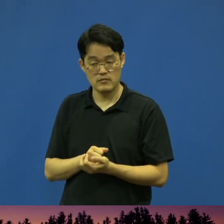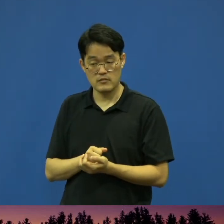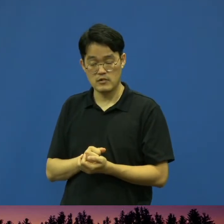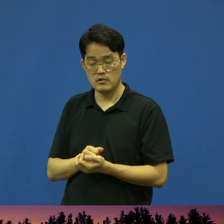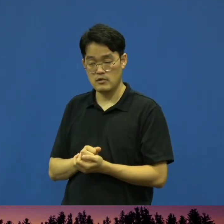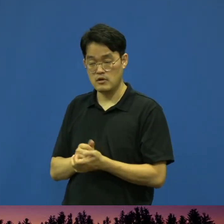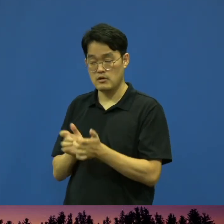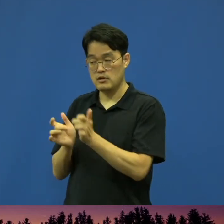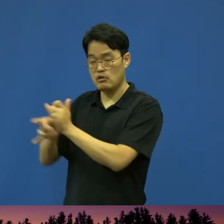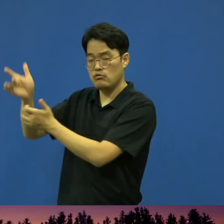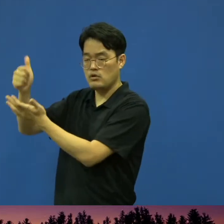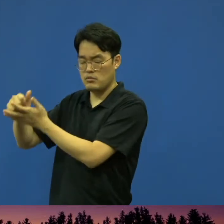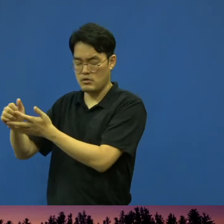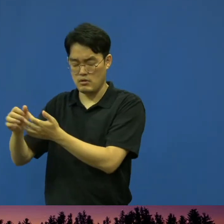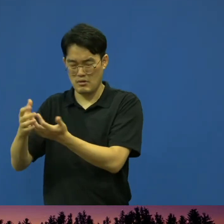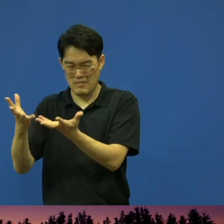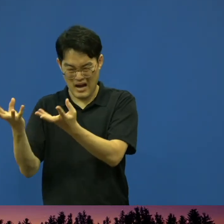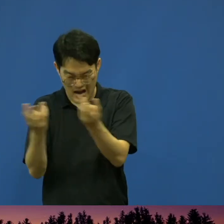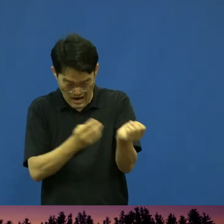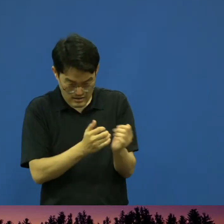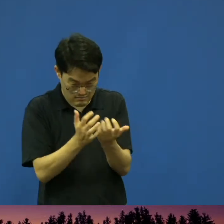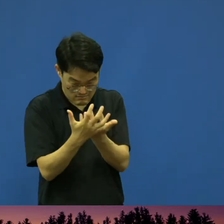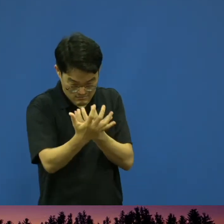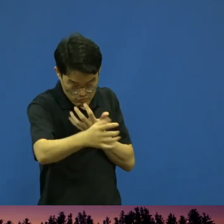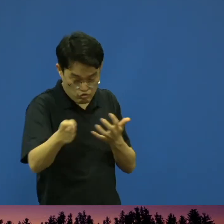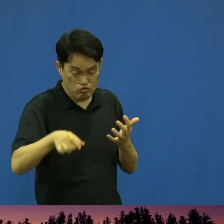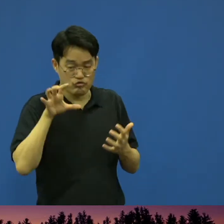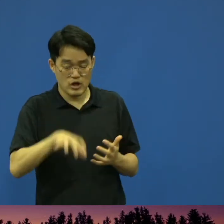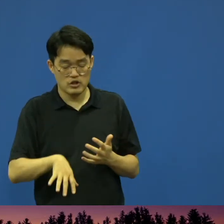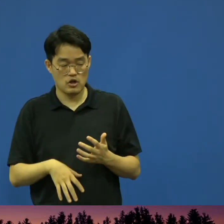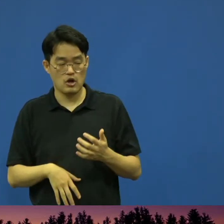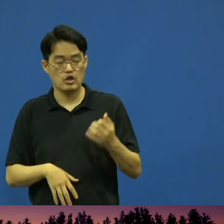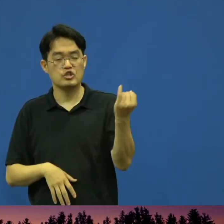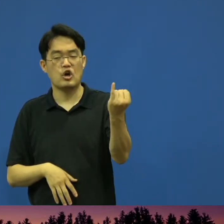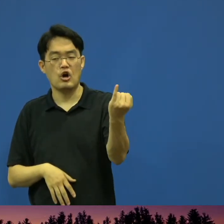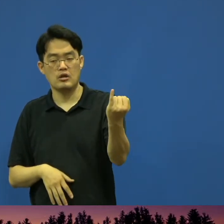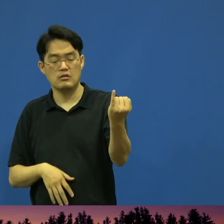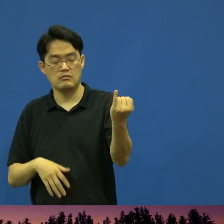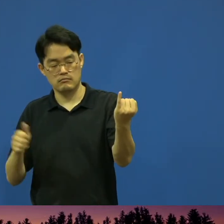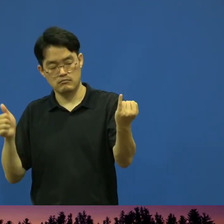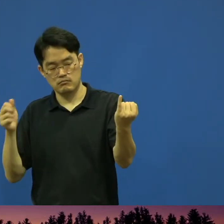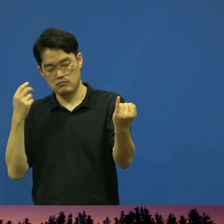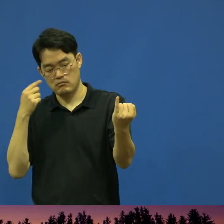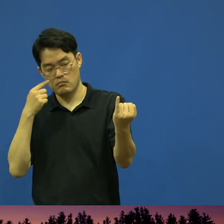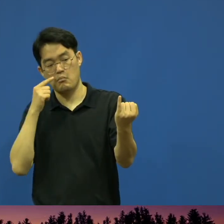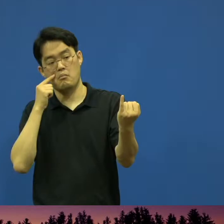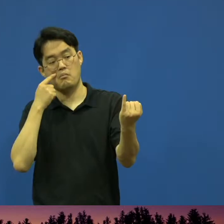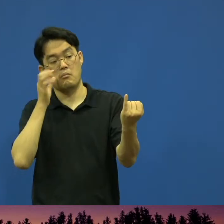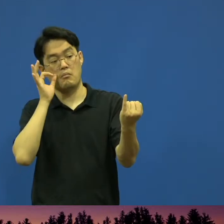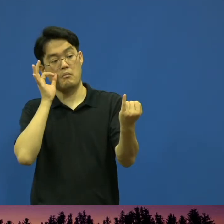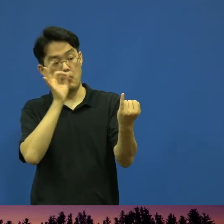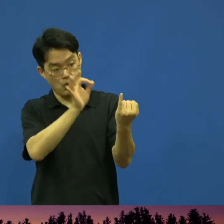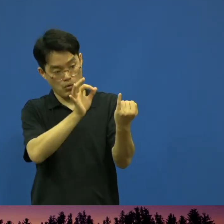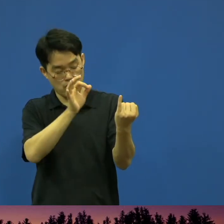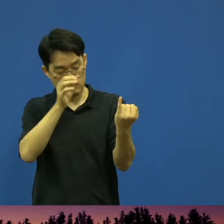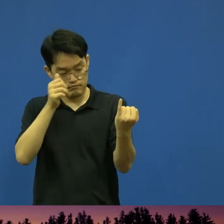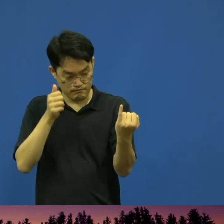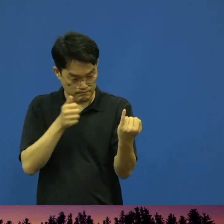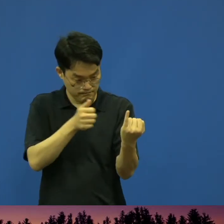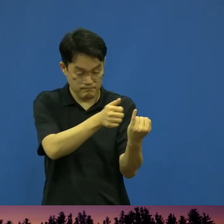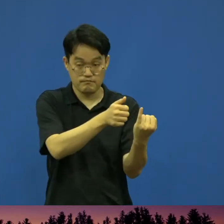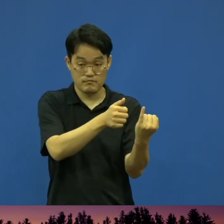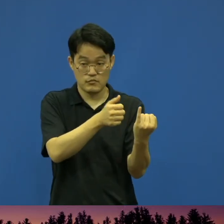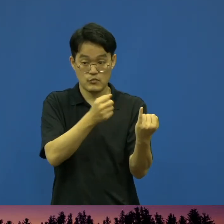딱 두 사람, 회당장 야이로와 혈류병 여인에게만 반응하시고 움직였습니다. 군중들